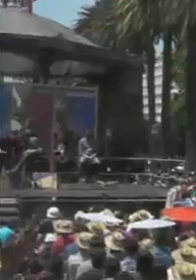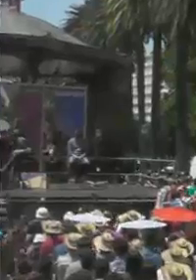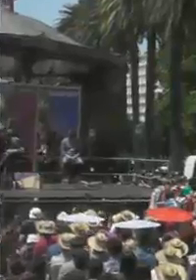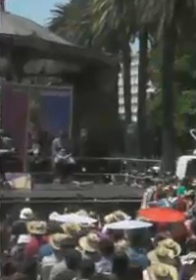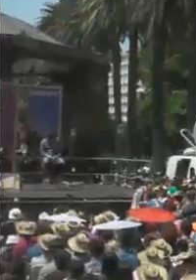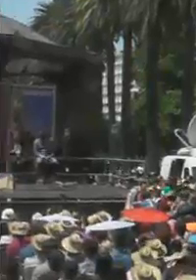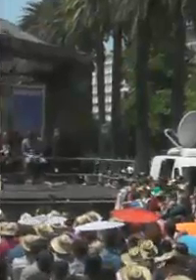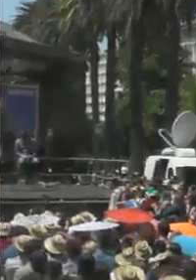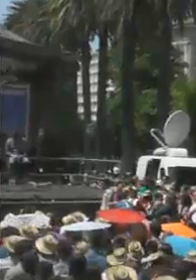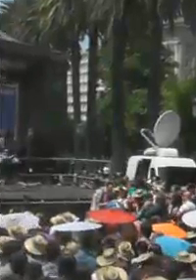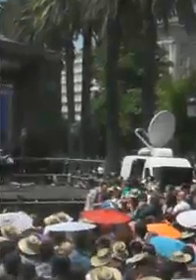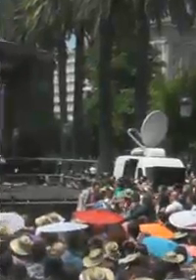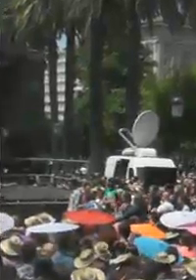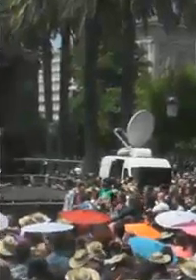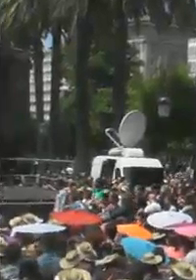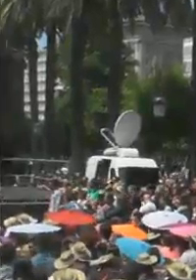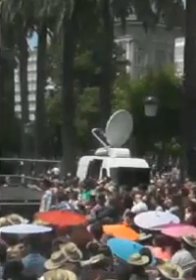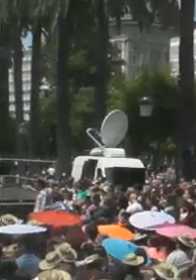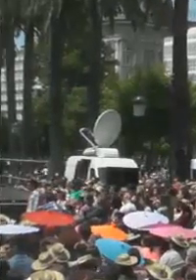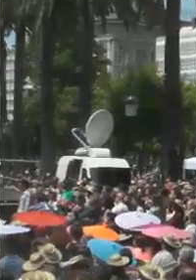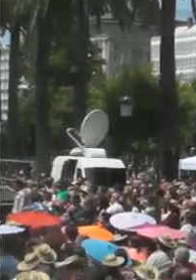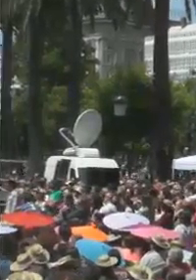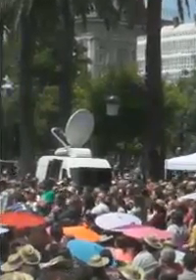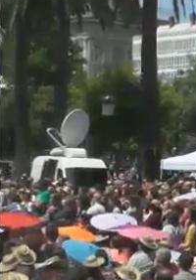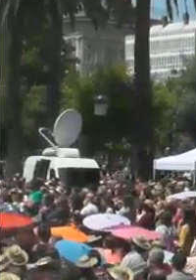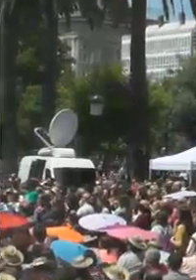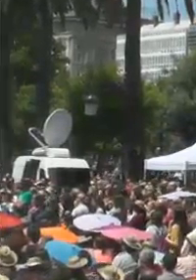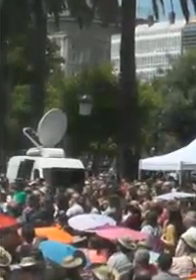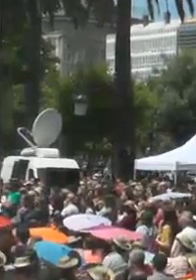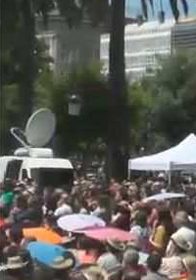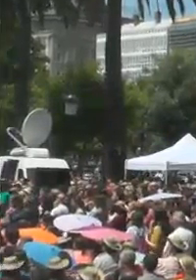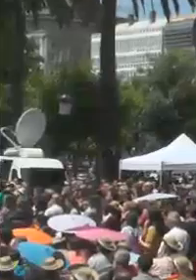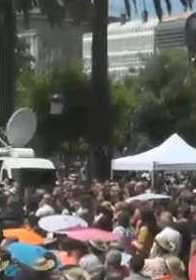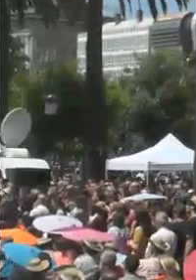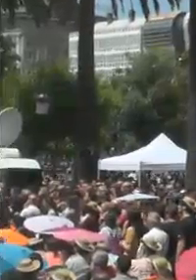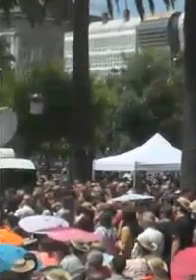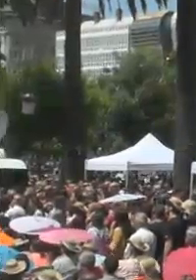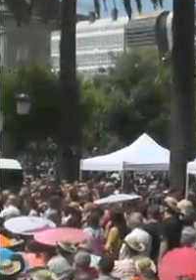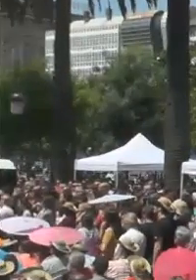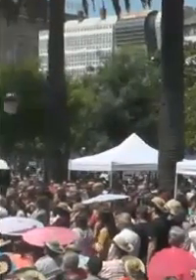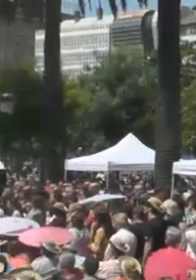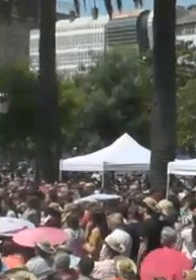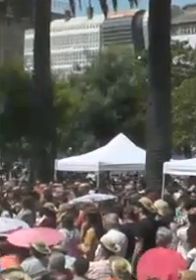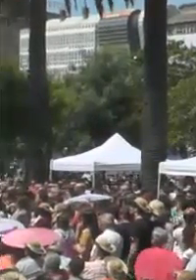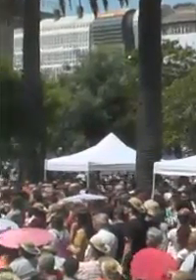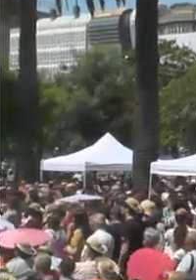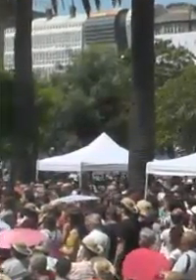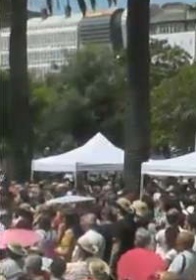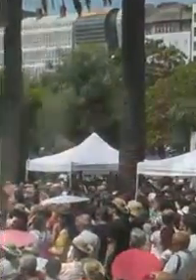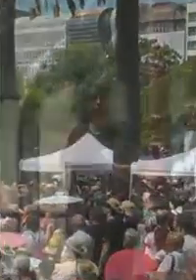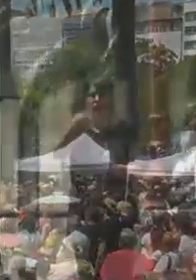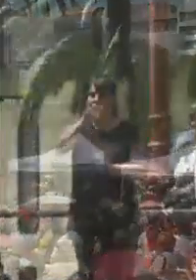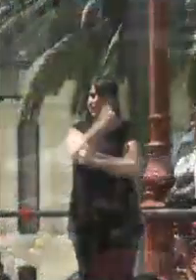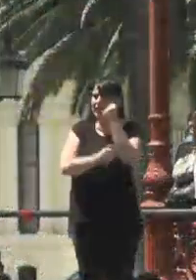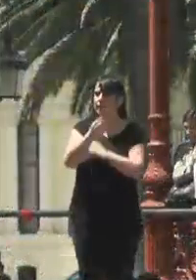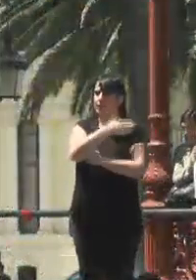Tenemos la oportunidad porque no queremos ser, lo que Antón, compañero, decía, la periferia de la periferia. No queremos ser la periferia de la periferia. No queremos ser economías